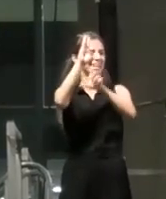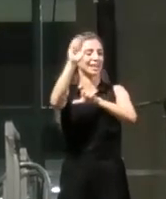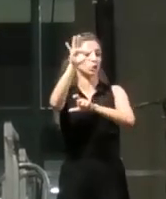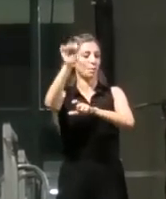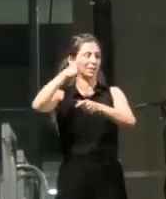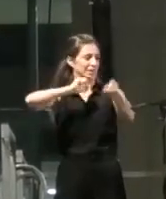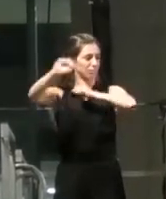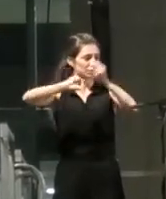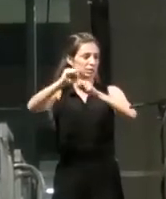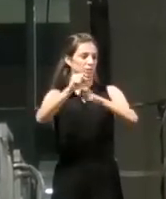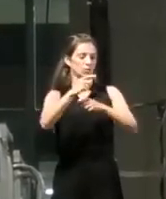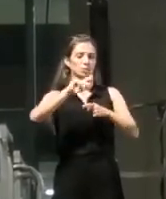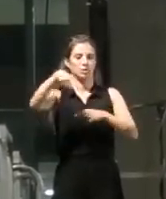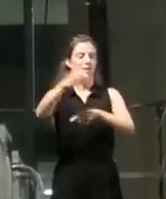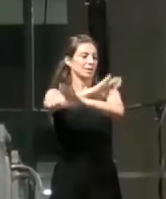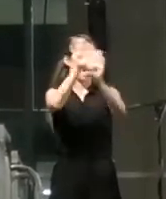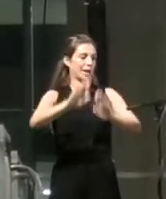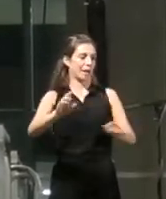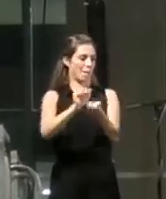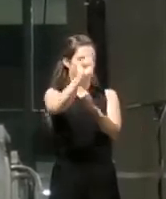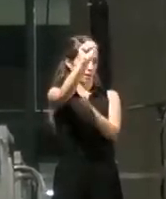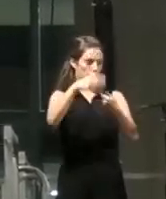qual donarem per finalitzat aquest pregó.